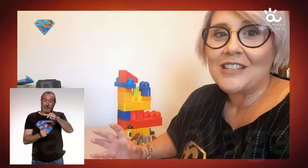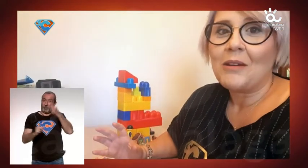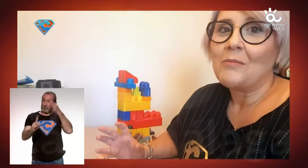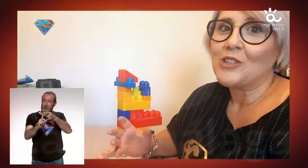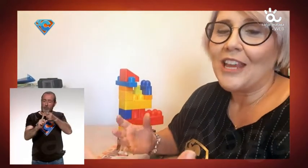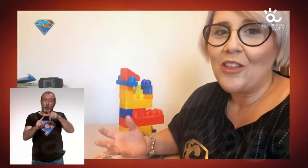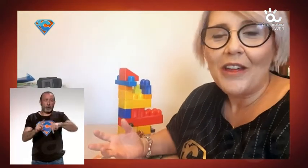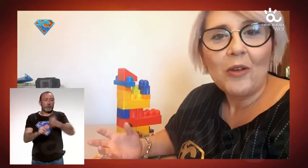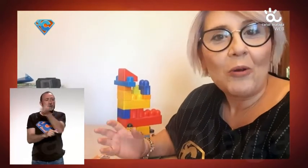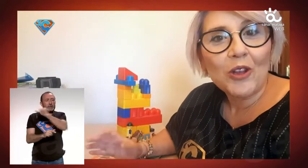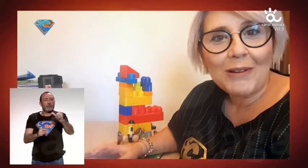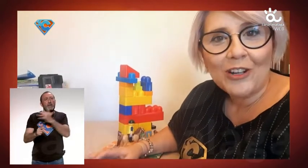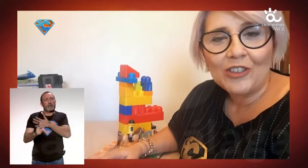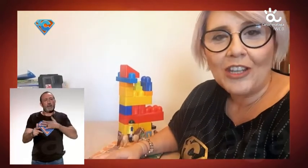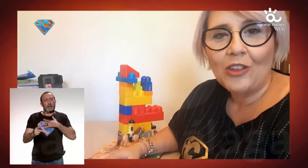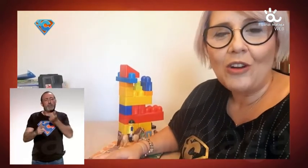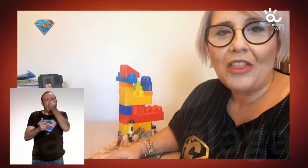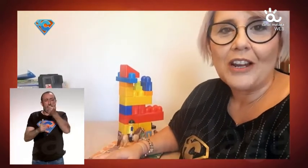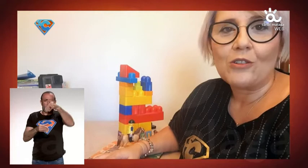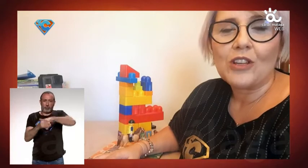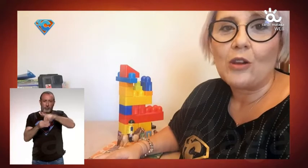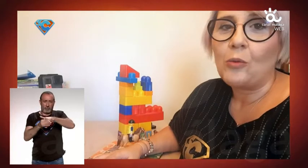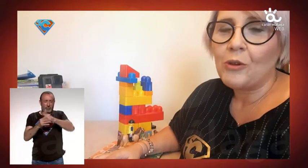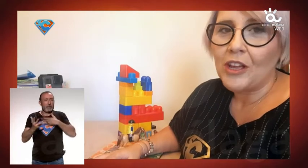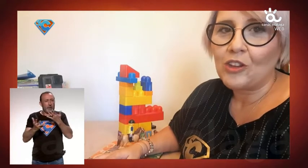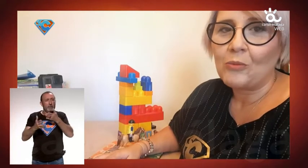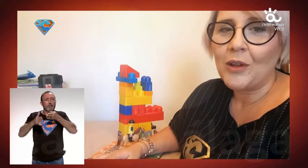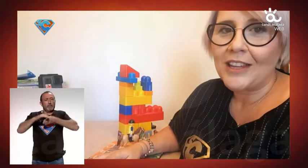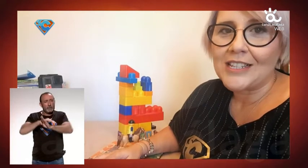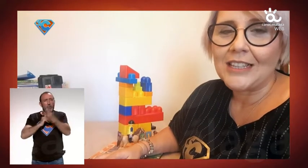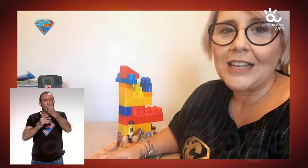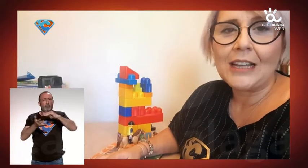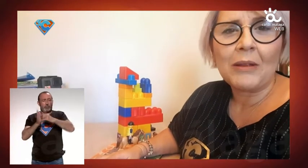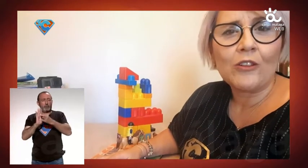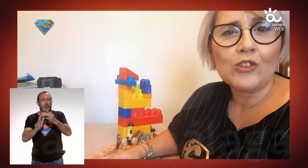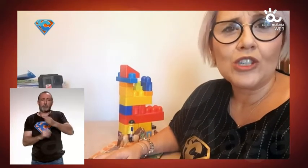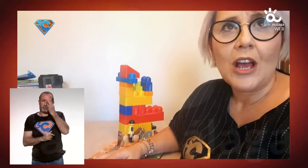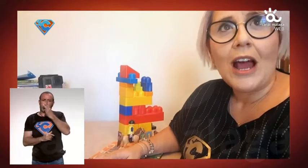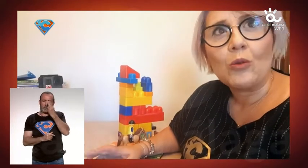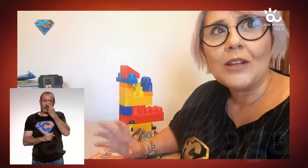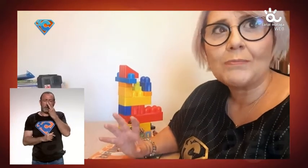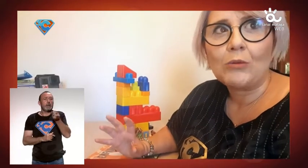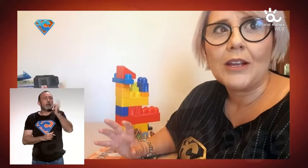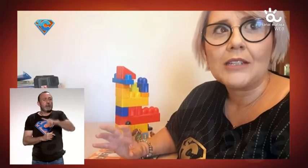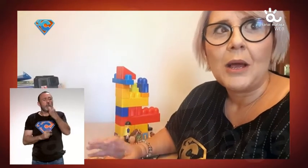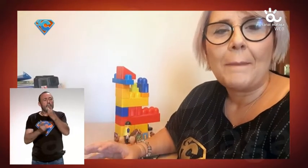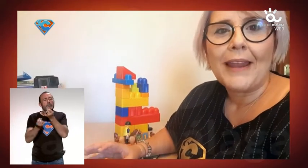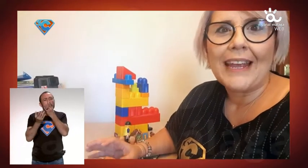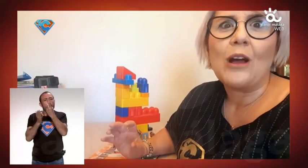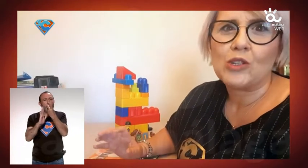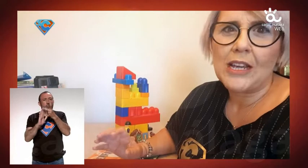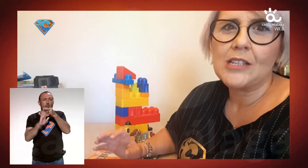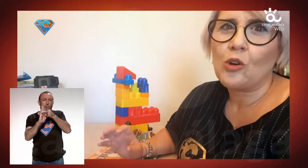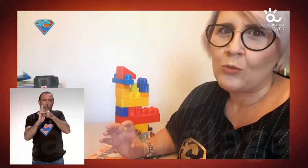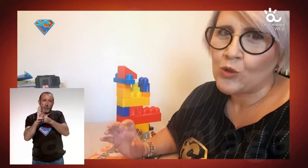sentido, esta semana hemos querido darle un poquito más de contenido, acercarnos a algún proyecto muy interesante y también daros algunas pautas para